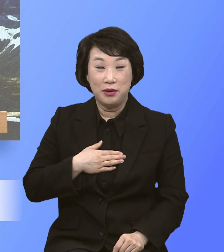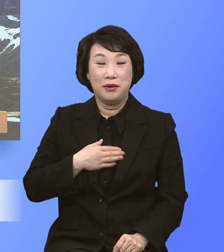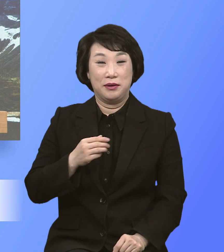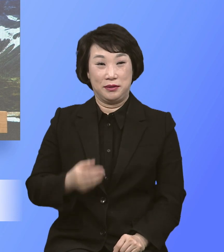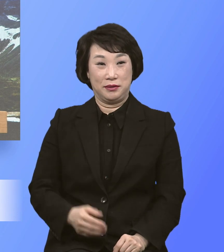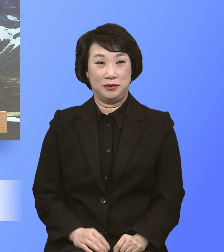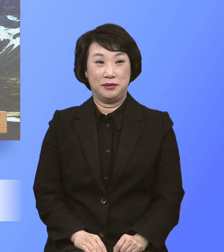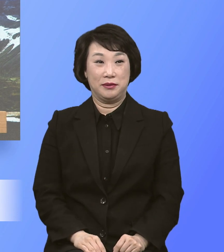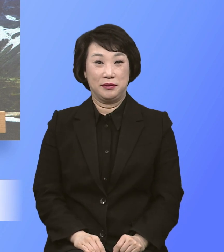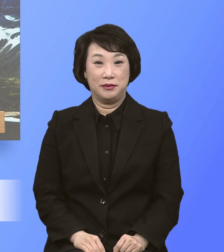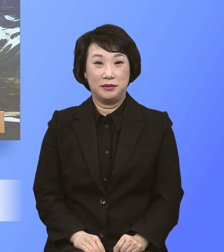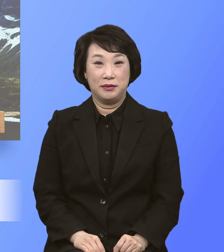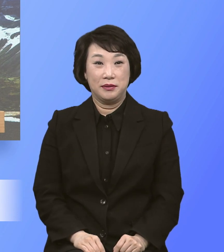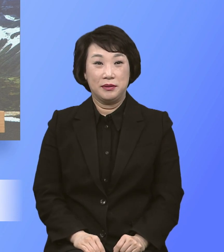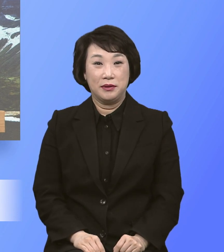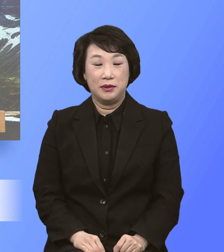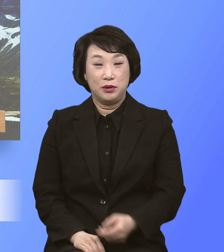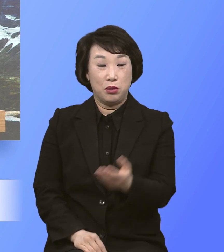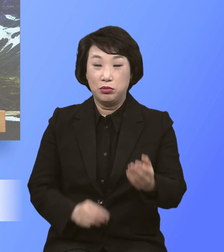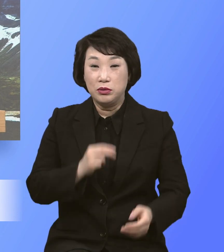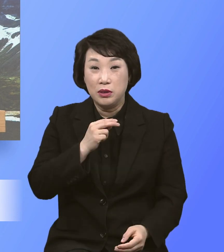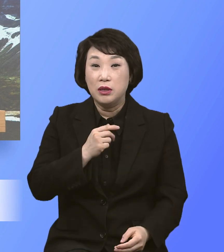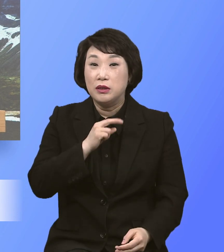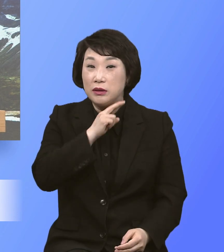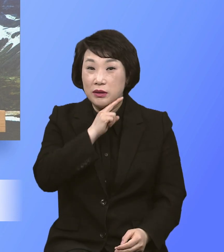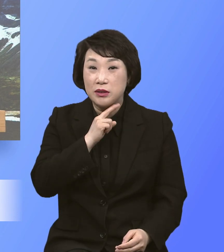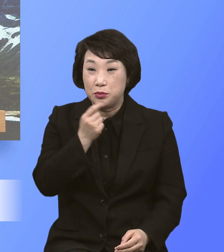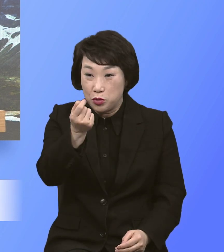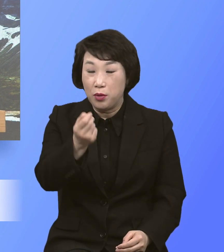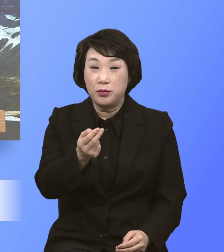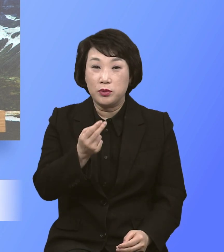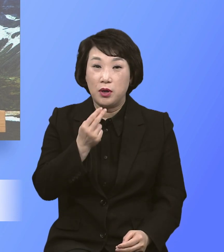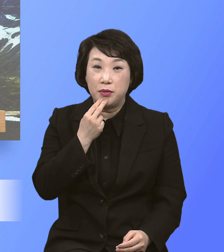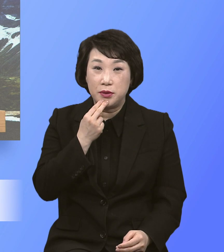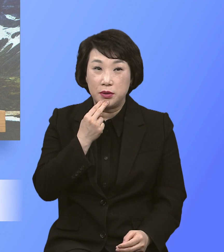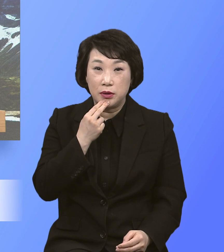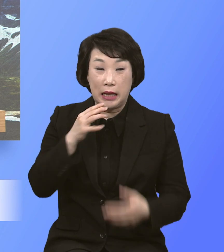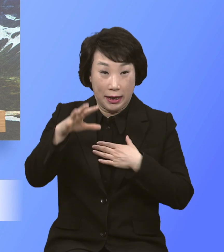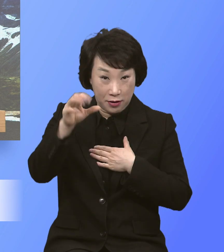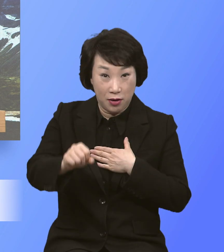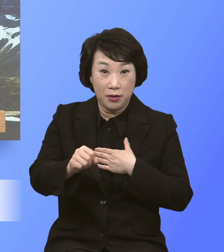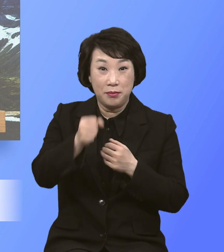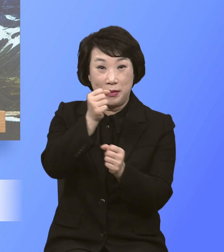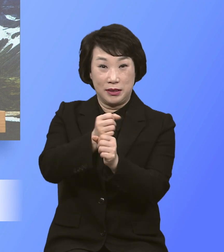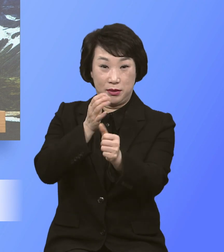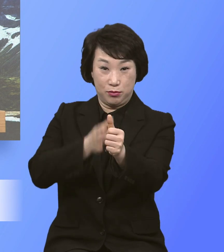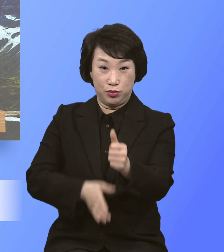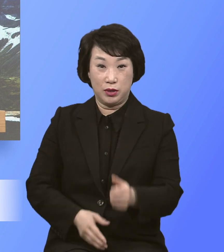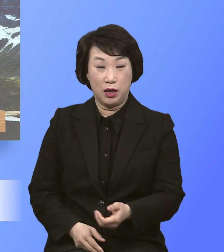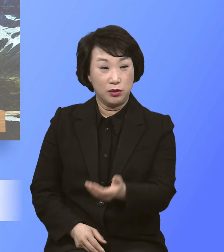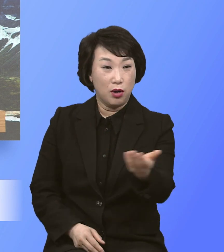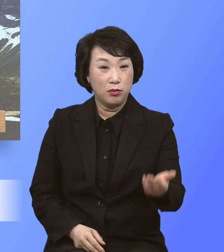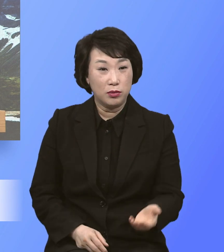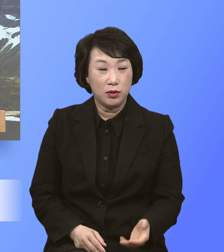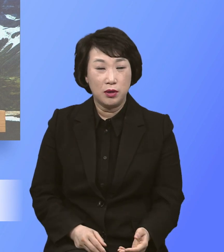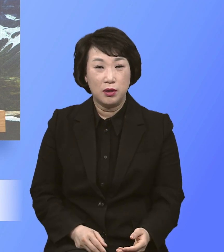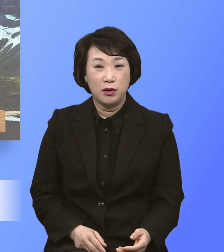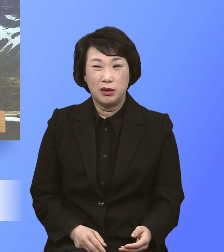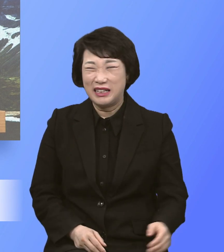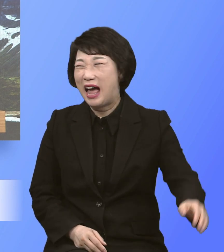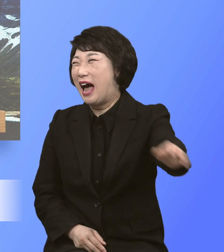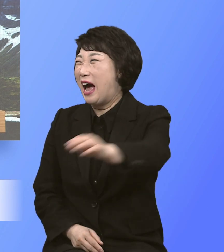말씀이라는 데 대해서 의심의 여지가 없이 내 것이 돼야 되는데 우리 모두